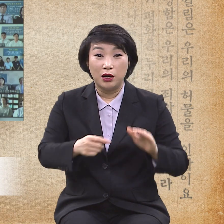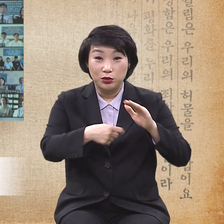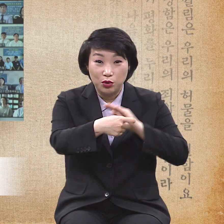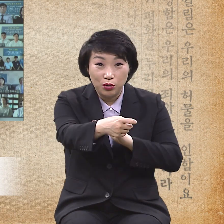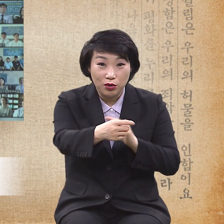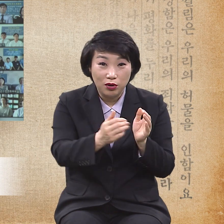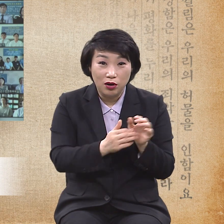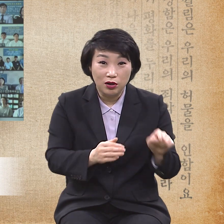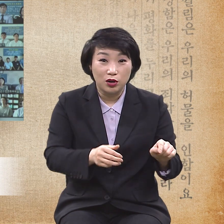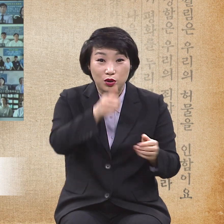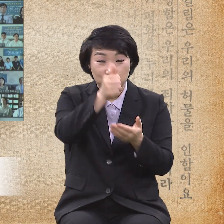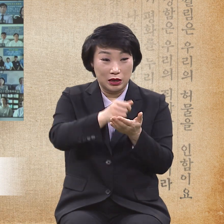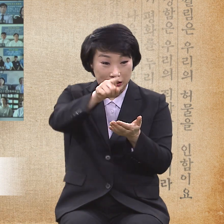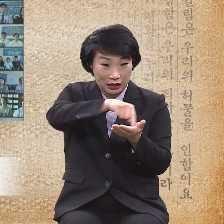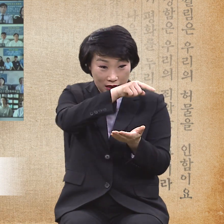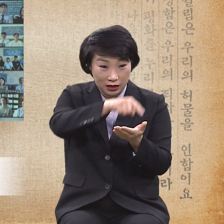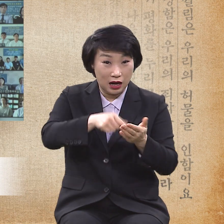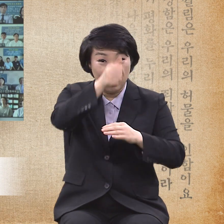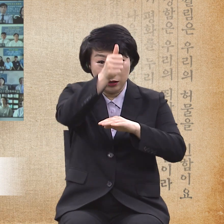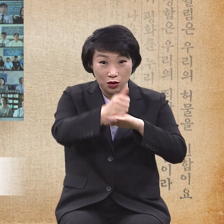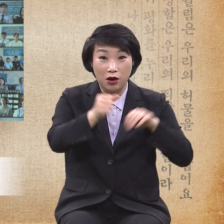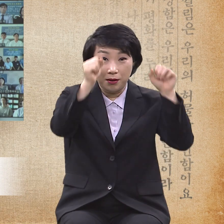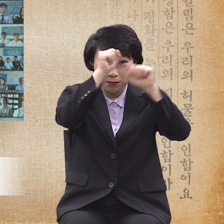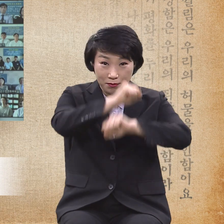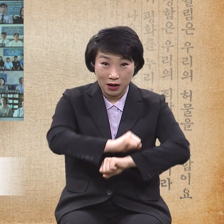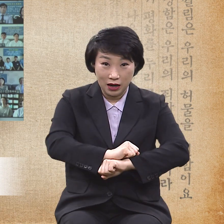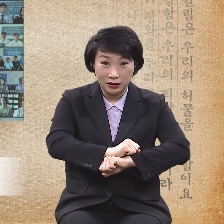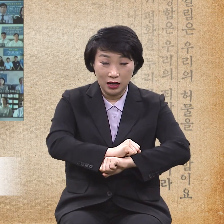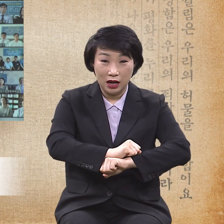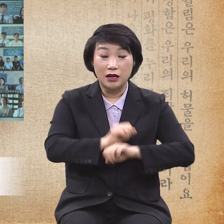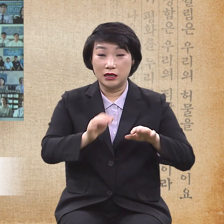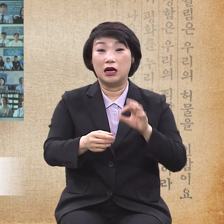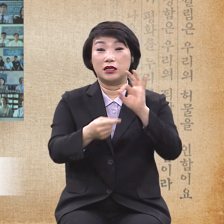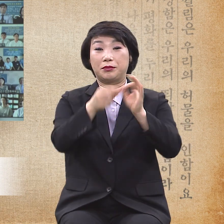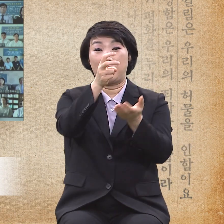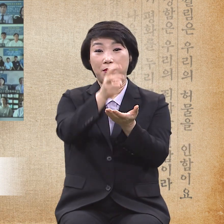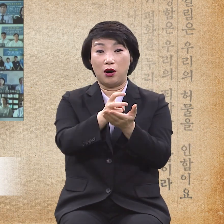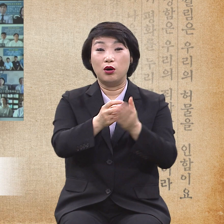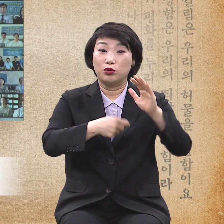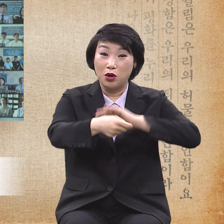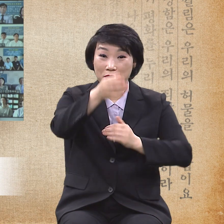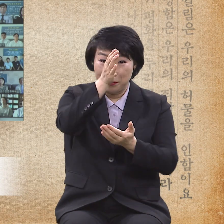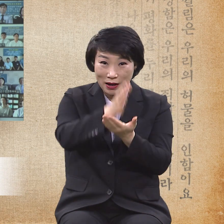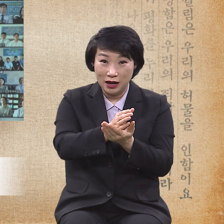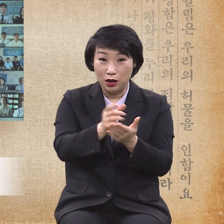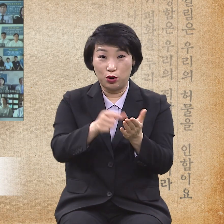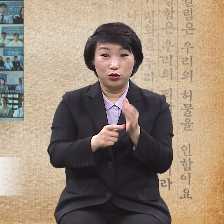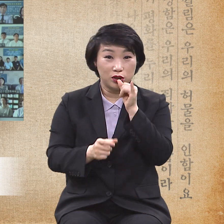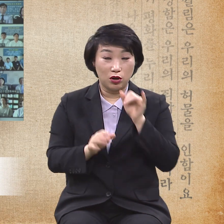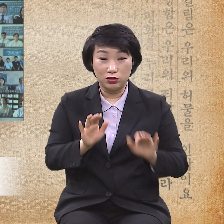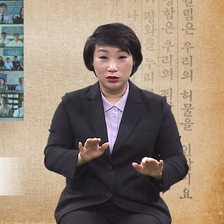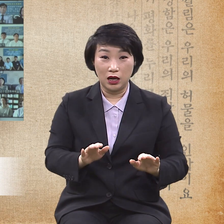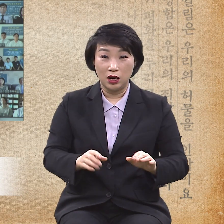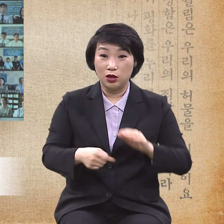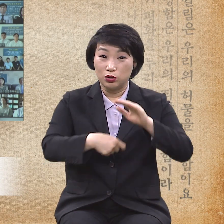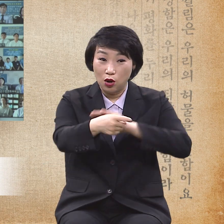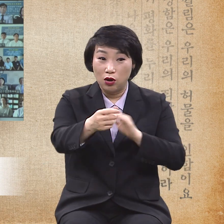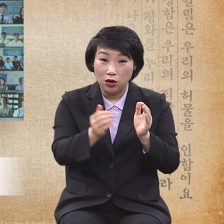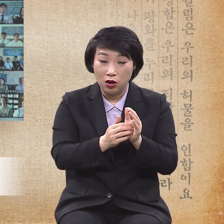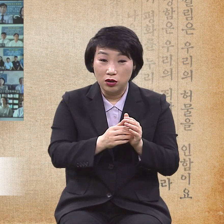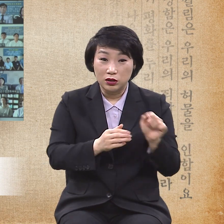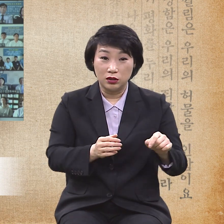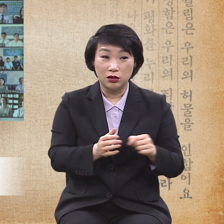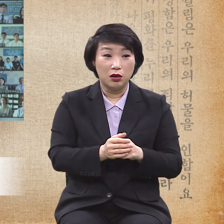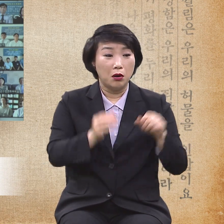도둑질하면 죄값으로 망한다. 십계명에 도둑질하지 말라고 했다. 근데 도둑질은